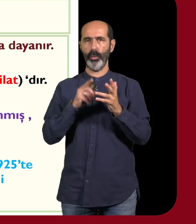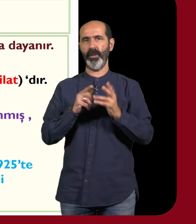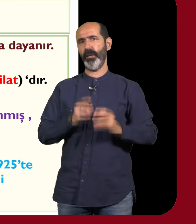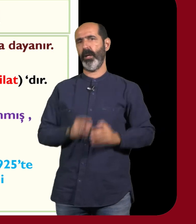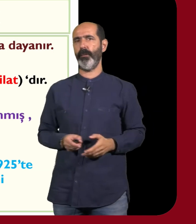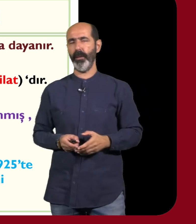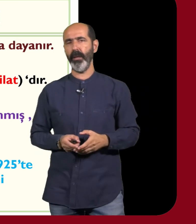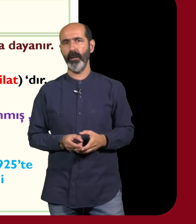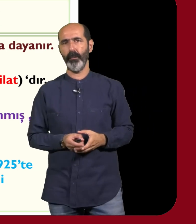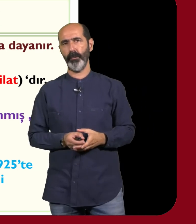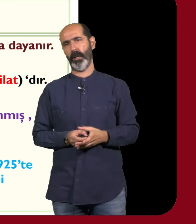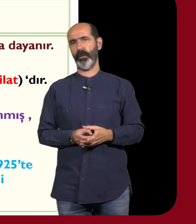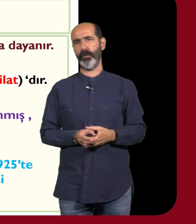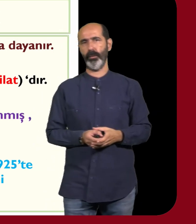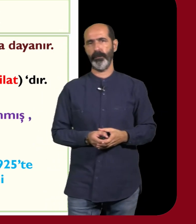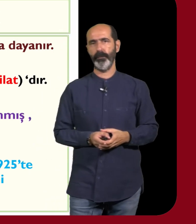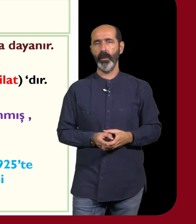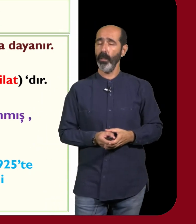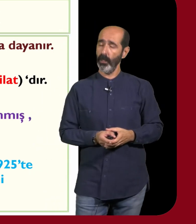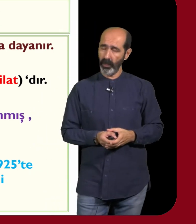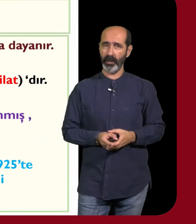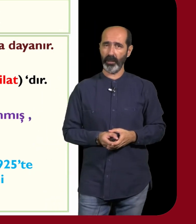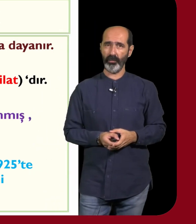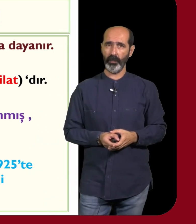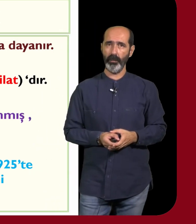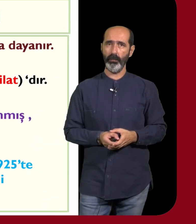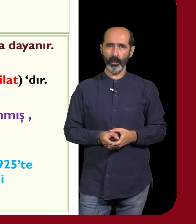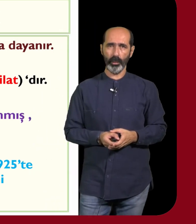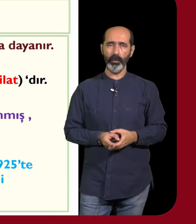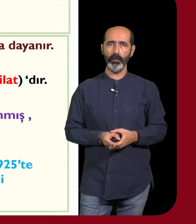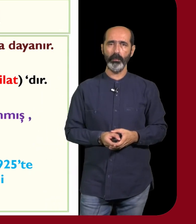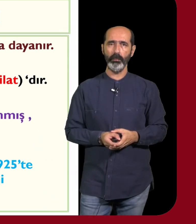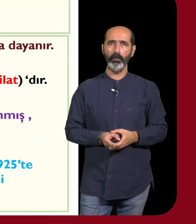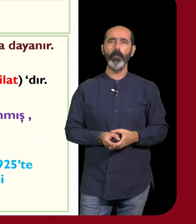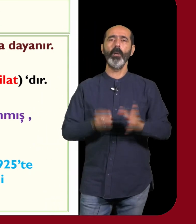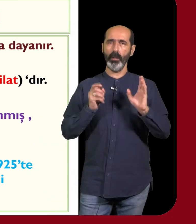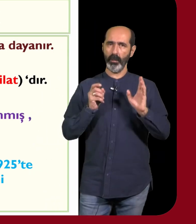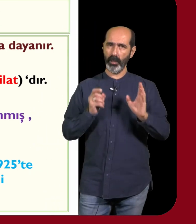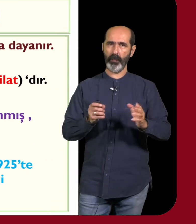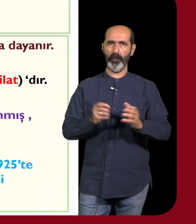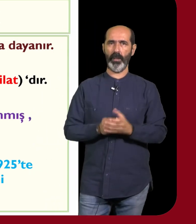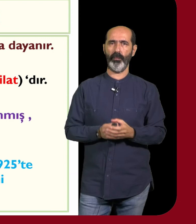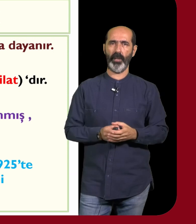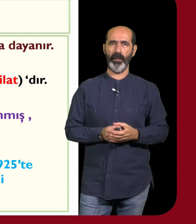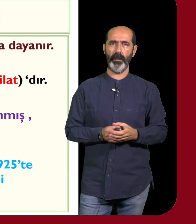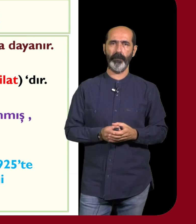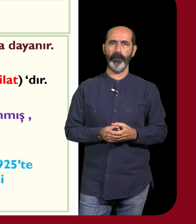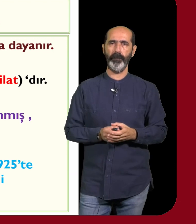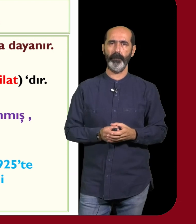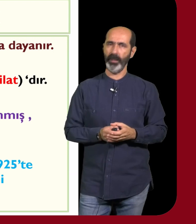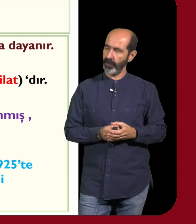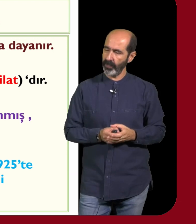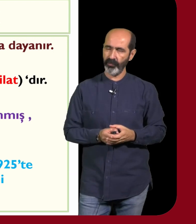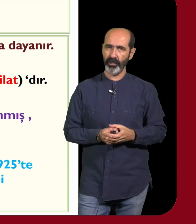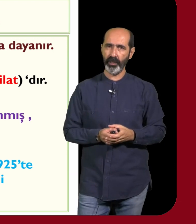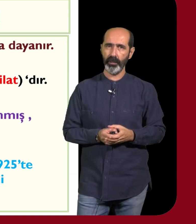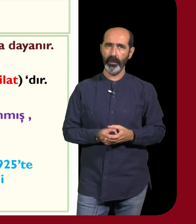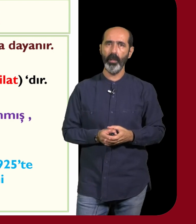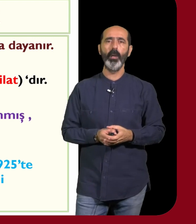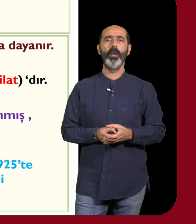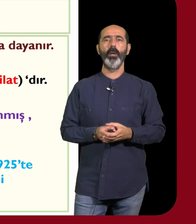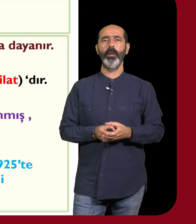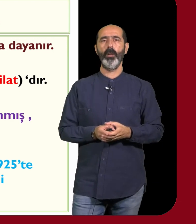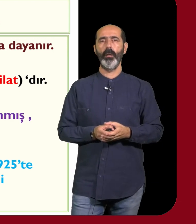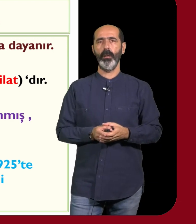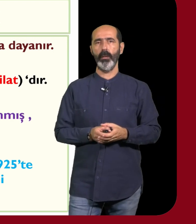Rumi takvimi bıraktık diyorsunuz Evet arkadaşlar bugün takvimler üzerine bir ders